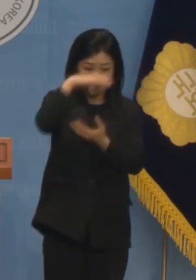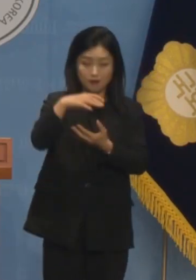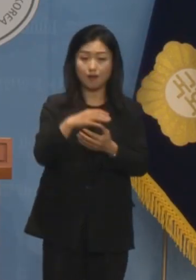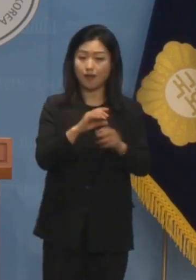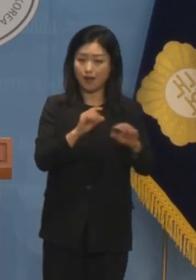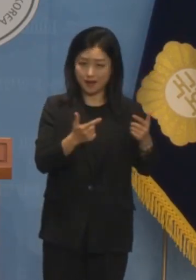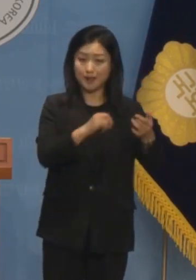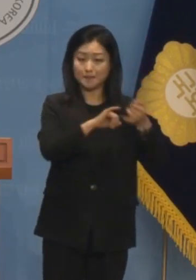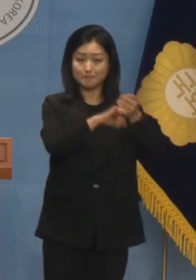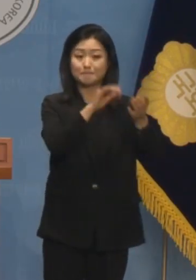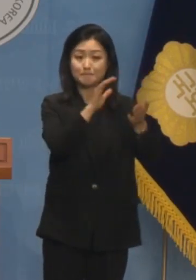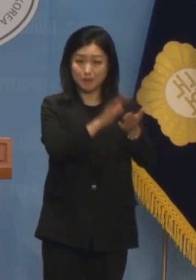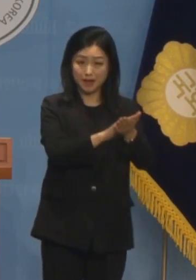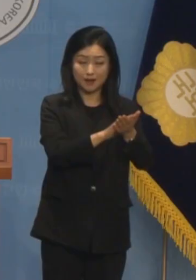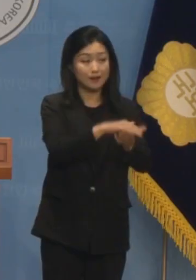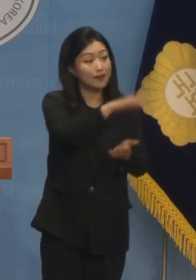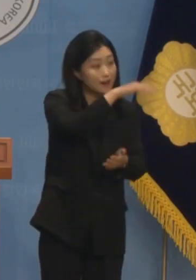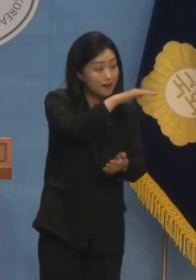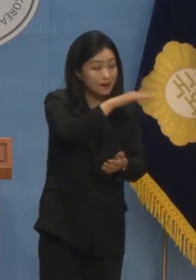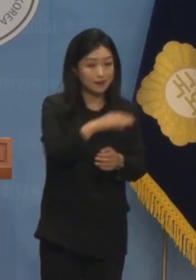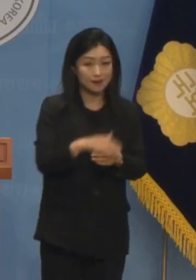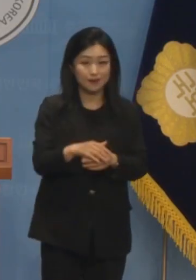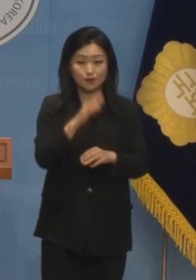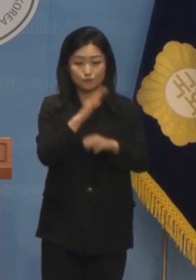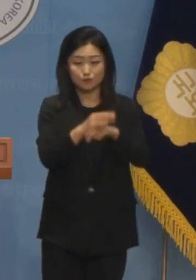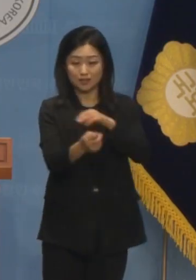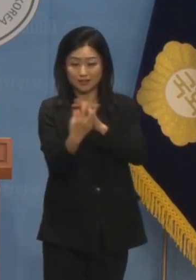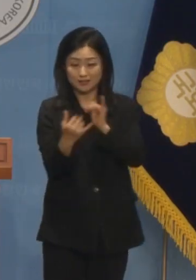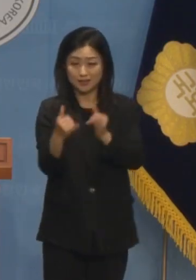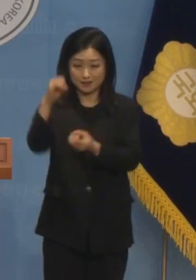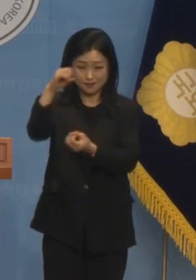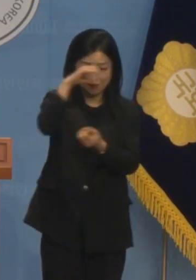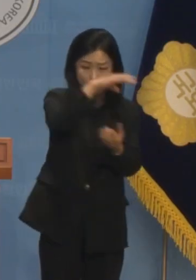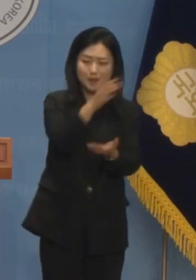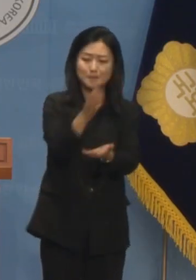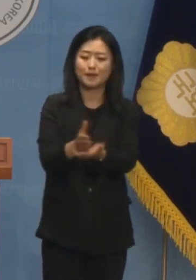했으니 속는 셈 치고 한번 단속을 해보세요.